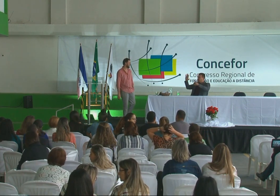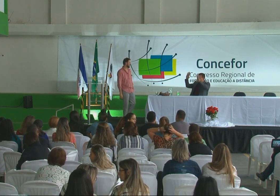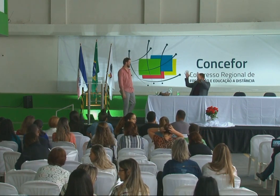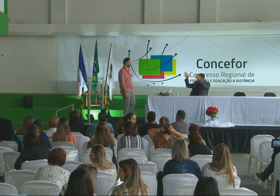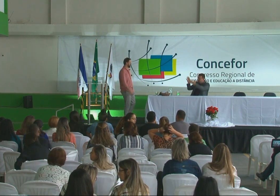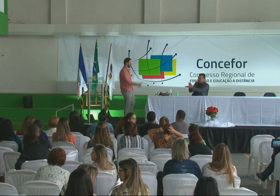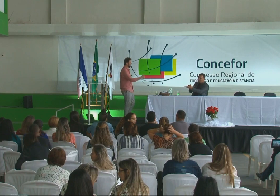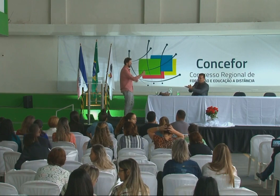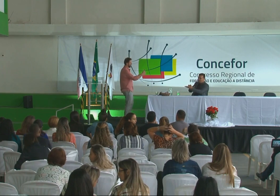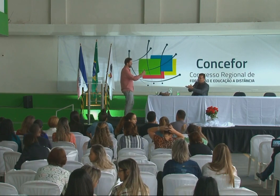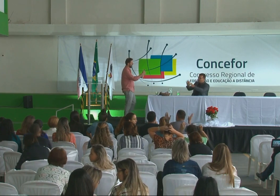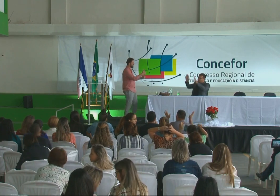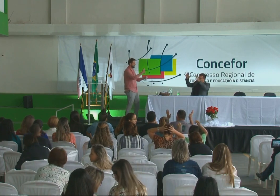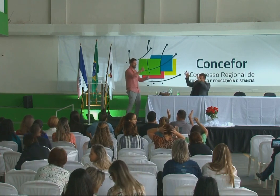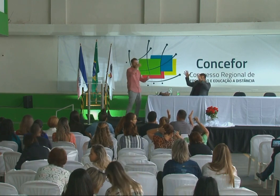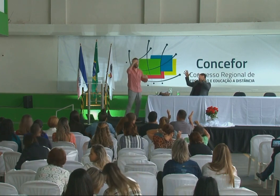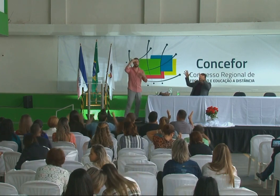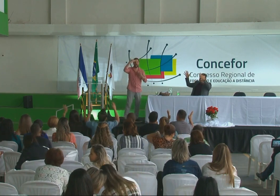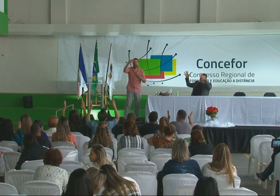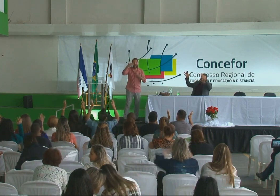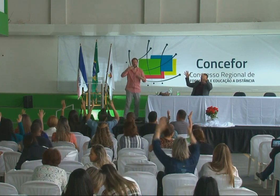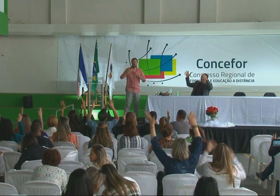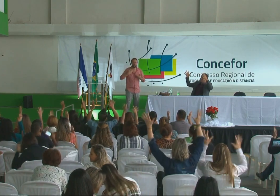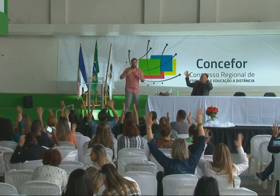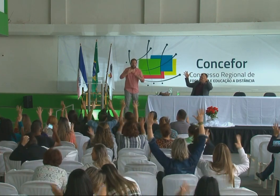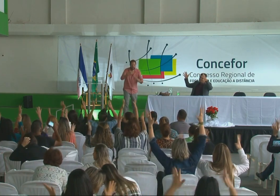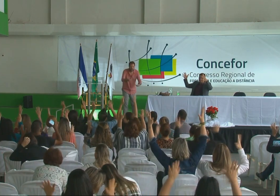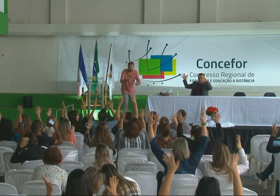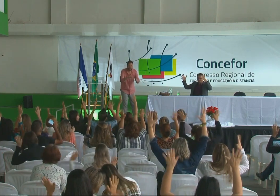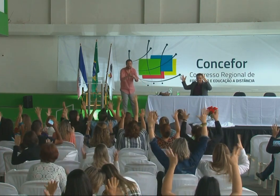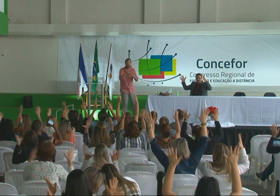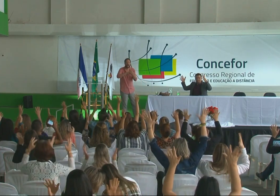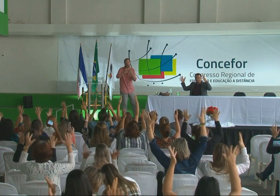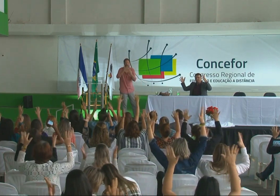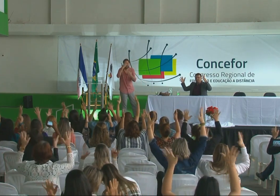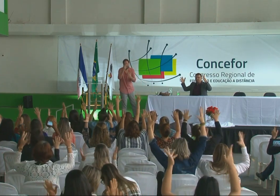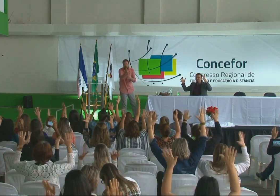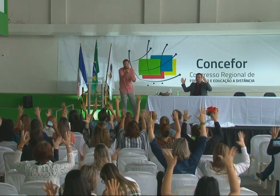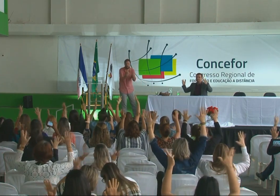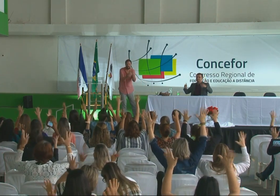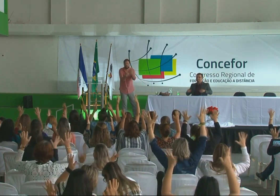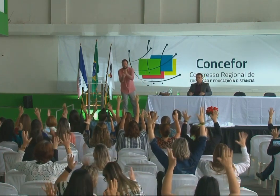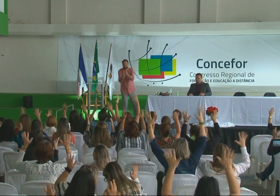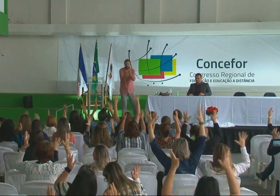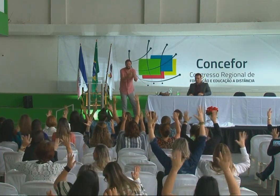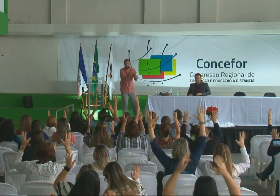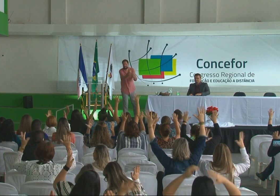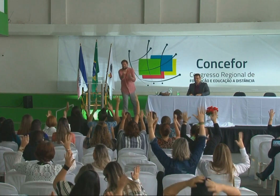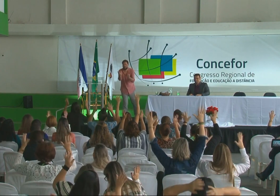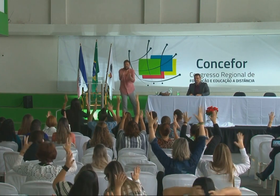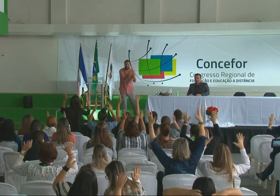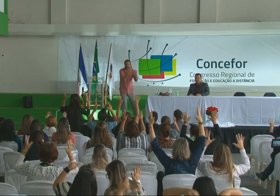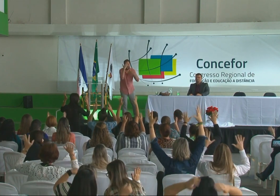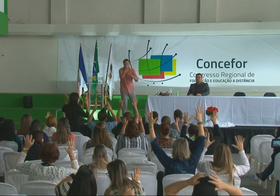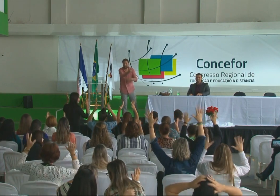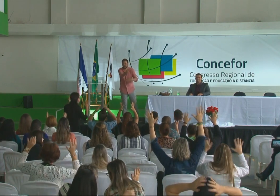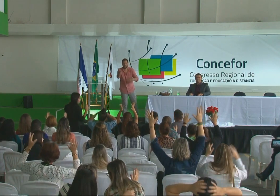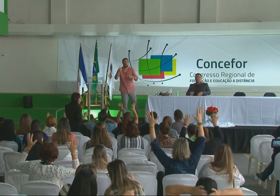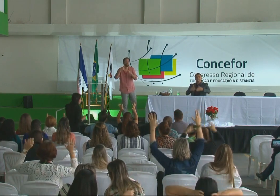concordo com muita coisa também. Eu vou parabenizar você pela sua presença e palestra. Obrigado. Eu quero agradecer também os IDR, esses processos de repensamento que todo